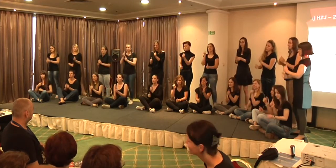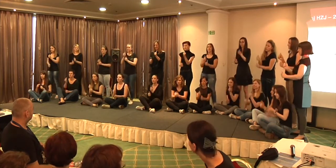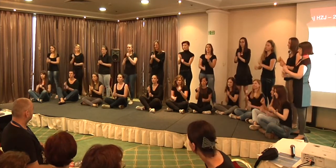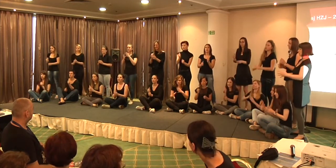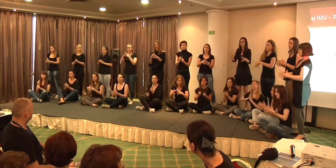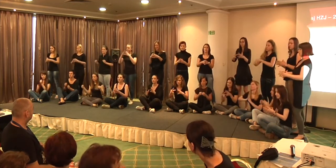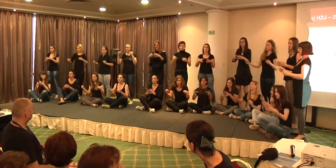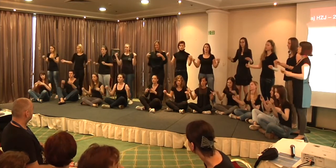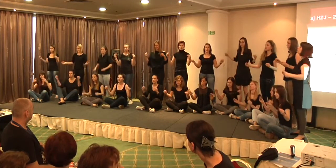sve zlo se piše.